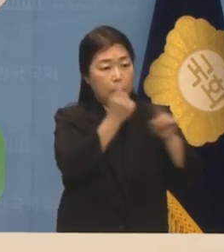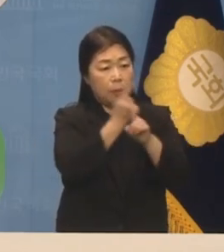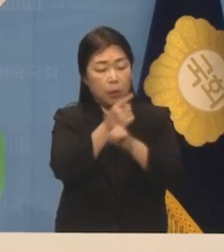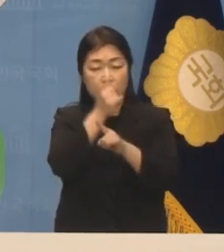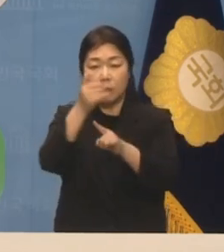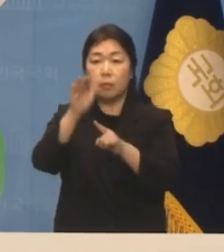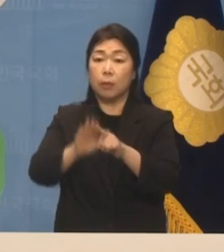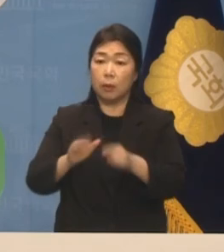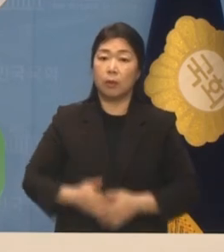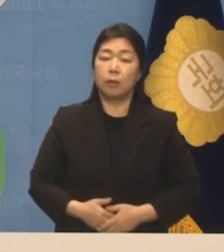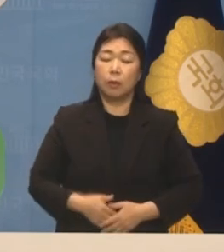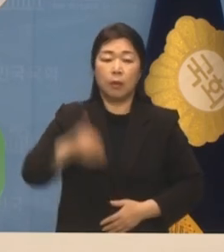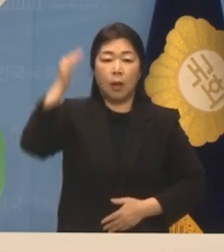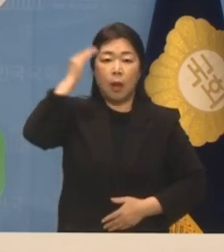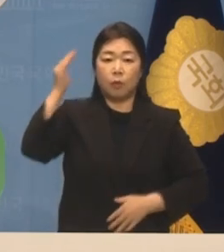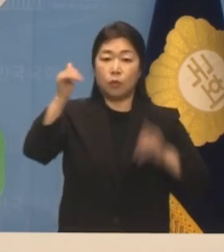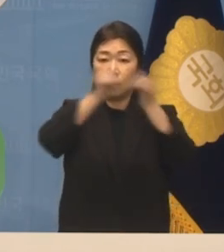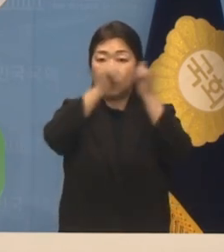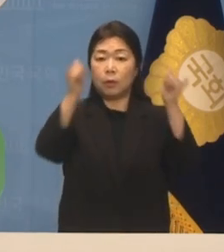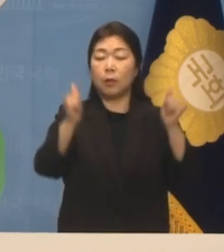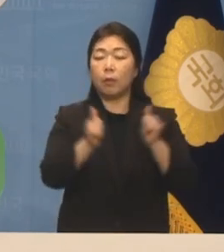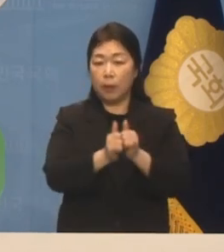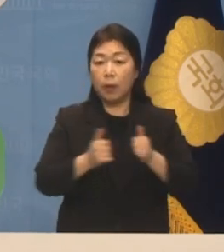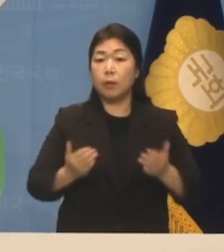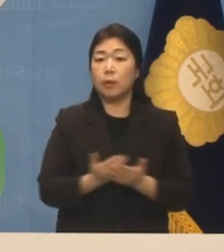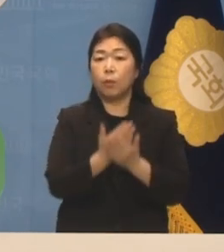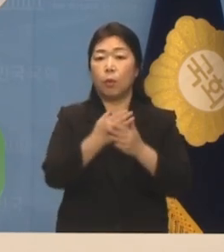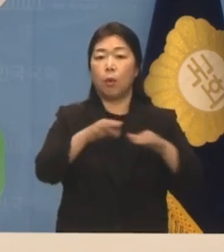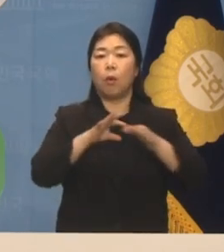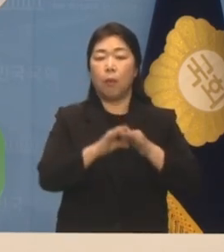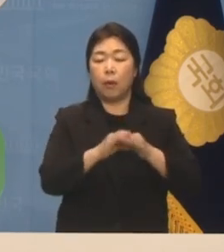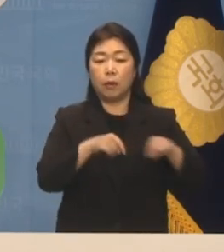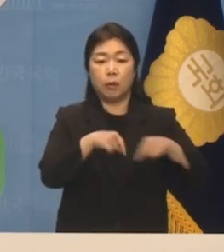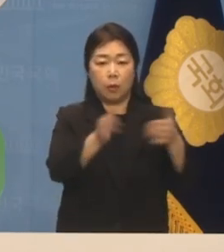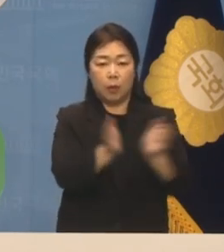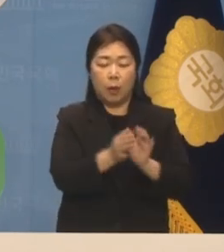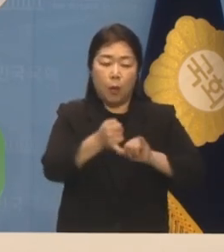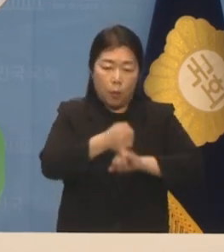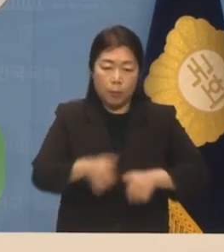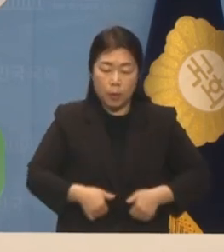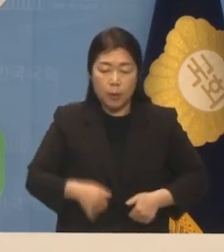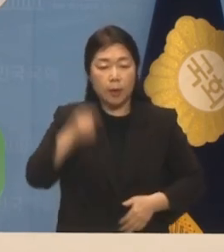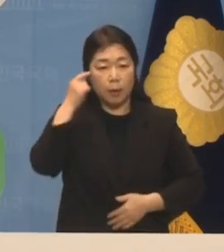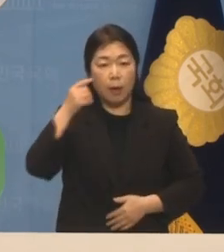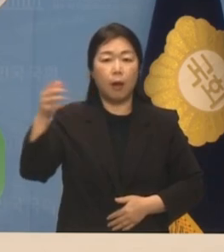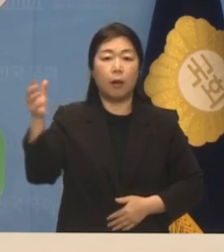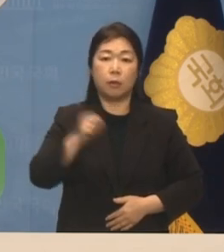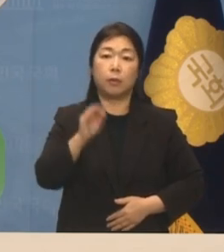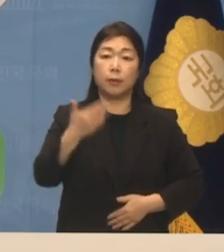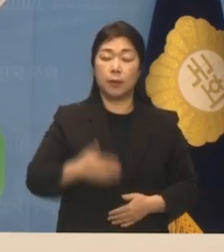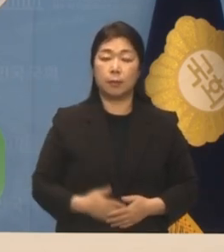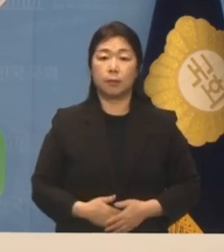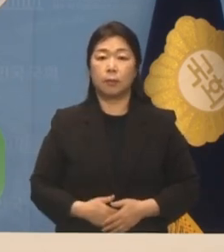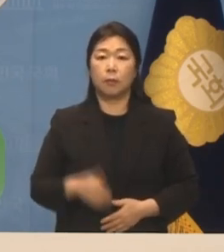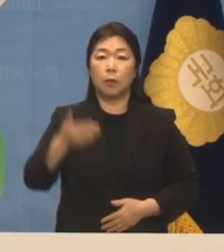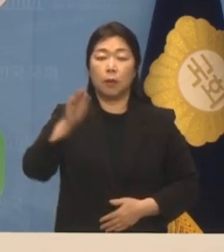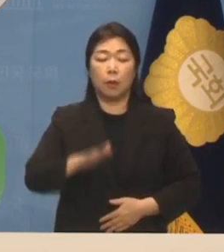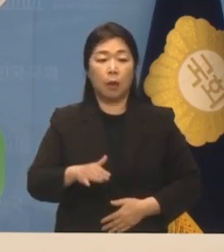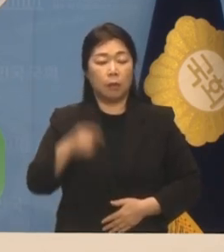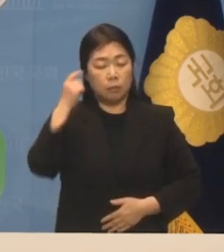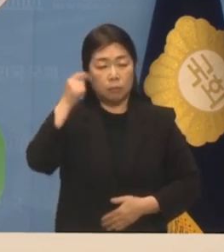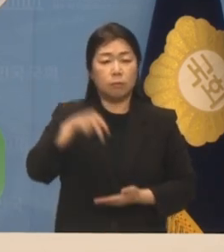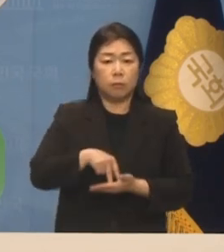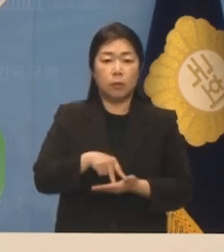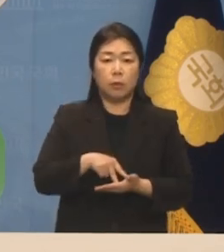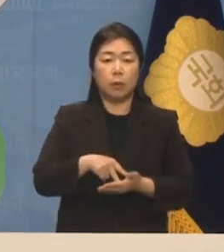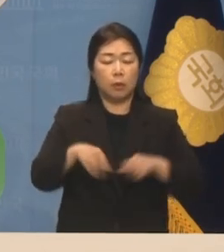사회에 진보정당이 꼭 필요하다는 제 생각은 변치 않았습니다. 그러나 진보 정치인으로서 제